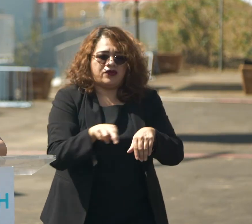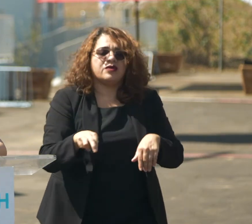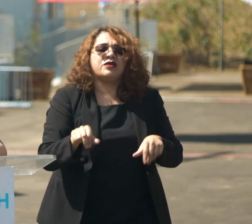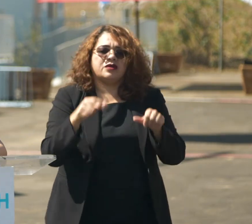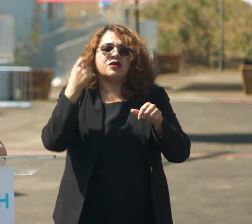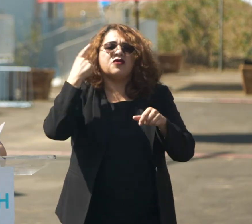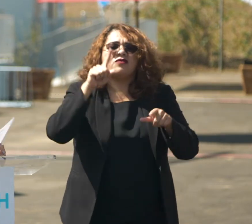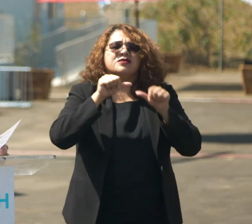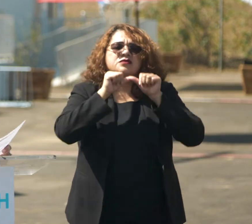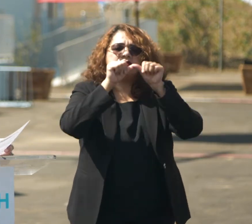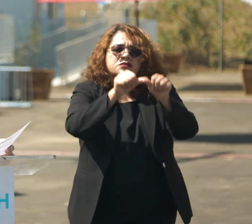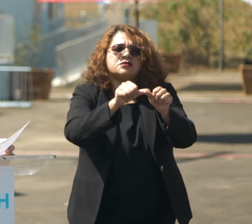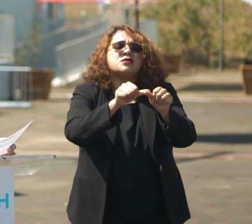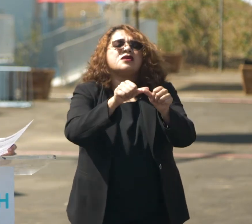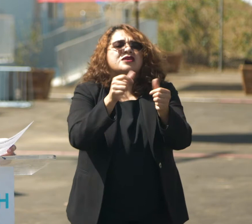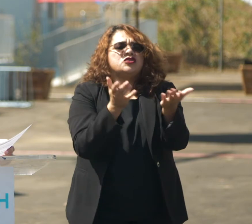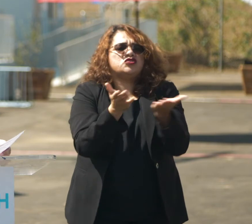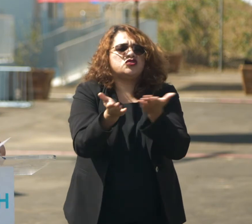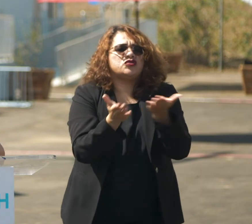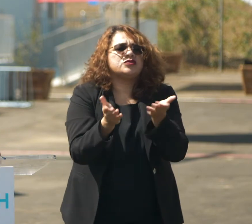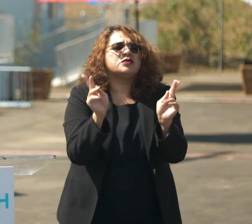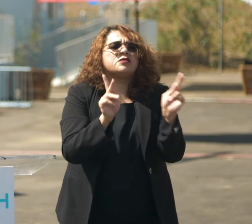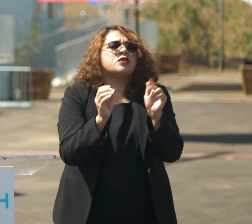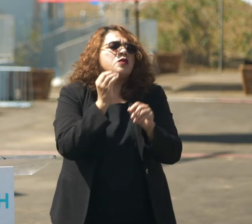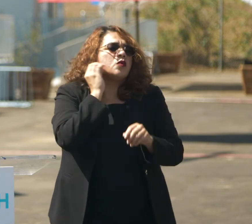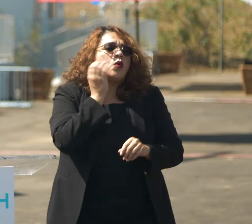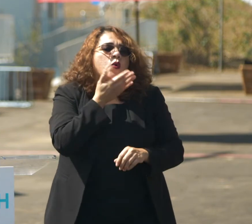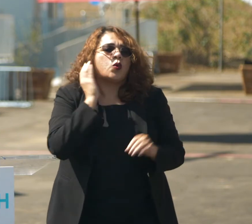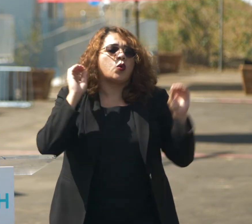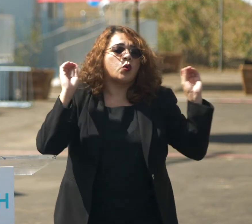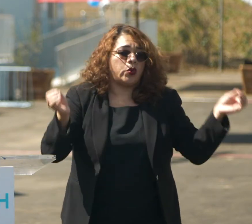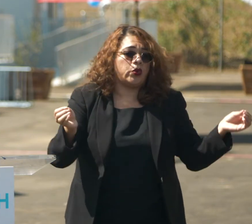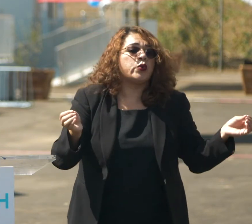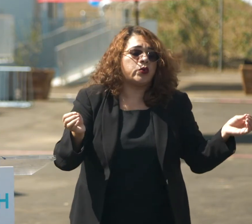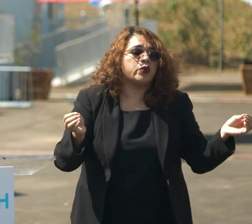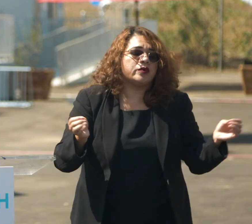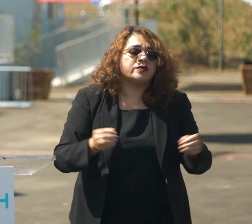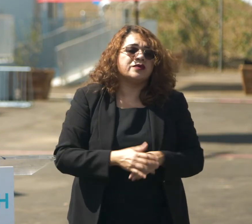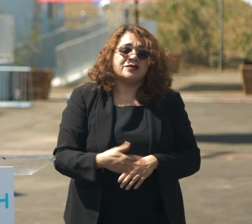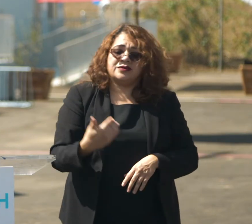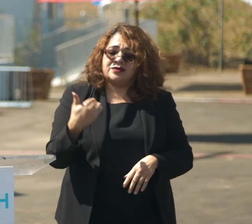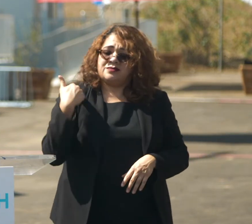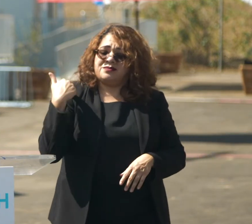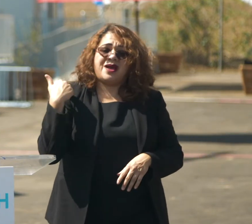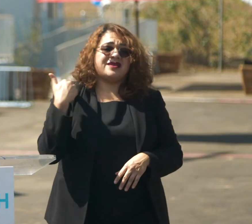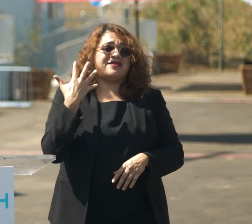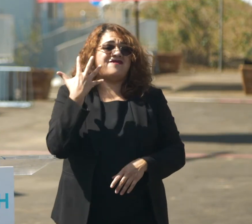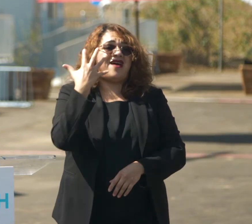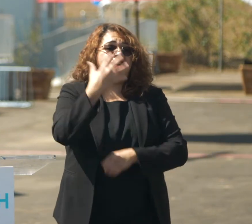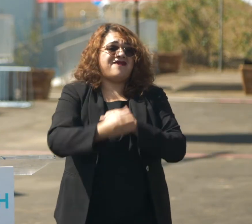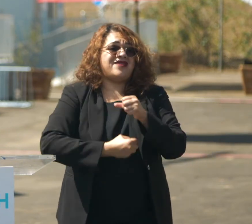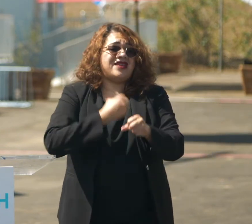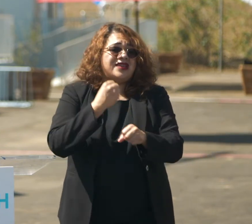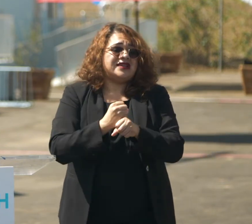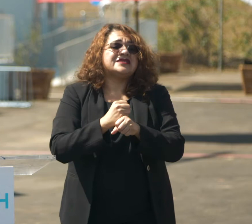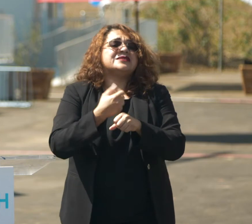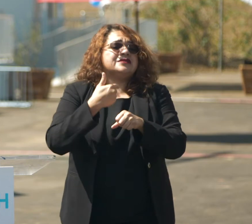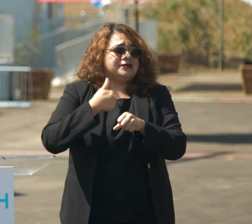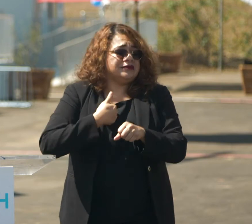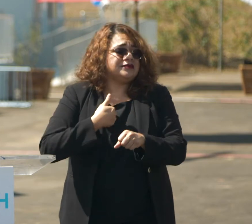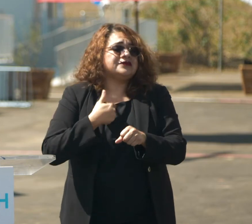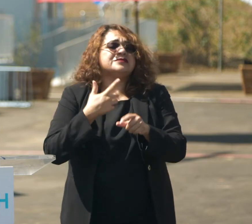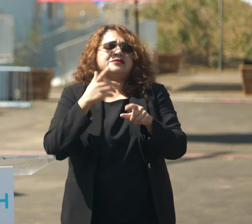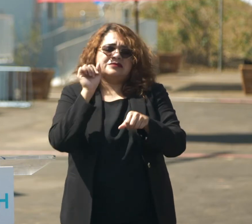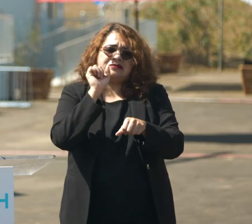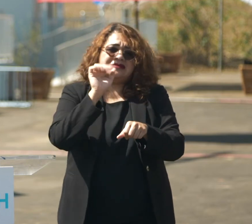para Personas sin Hogar de la ciudad. Durante los últimos 5 años, Long Beach ha albergado más